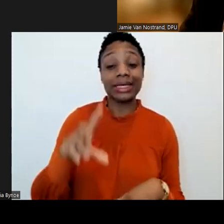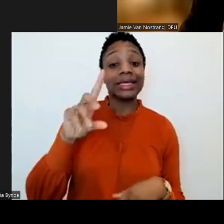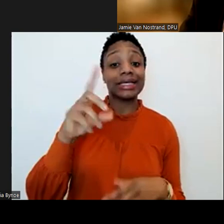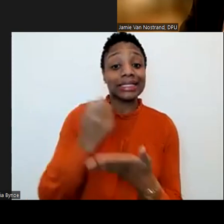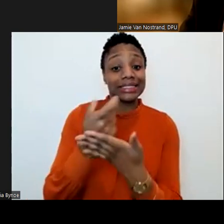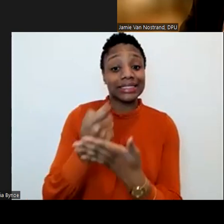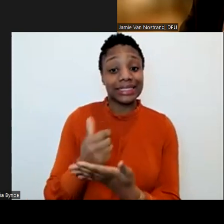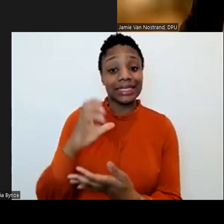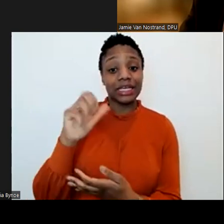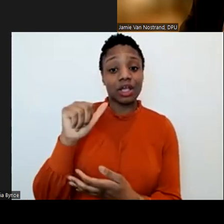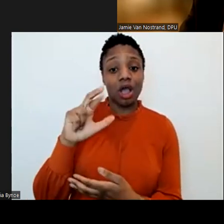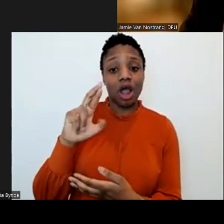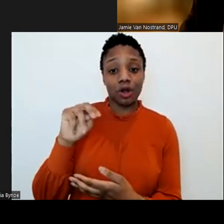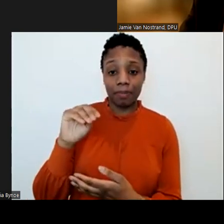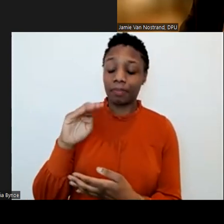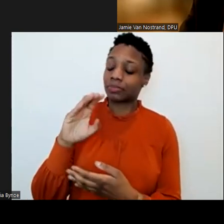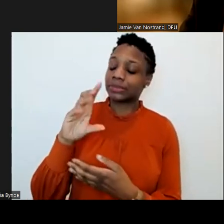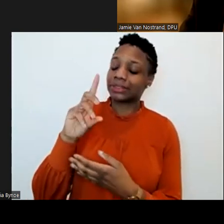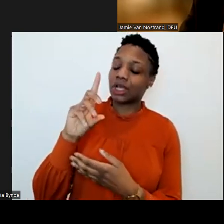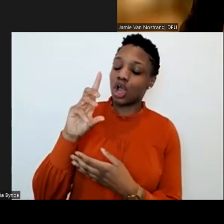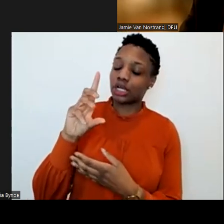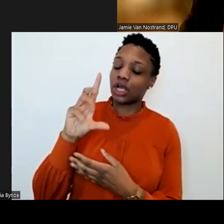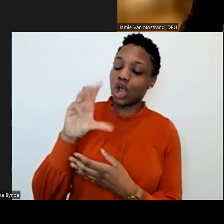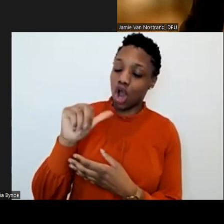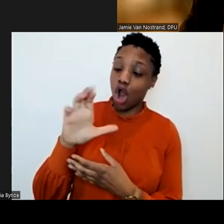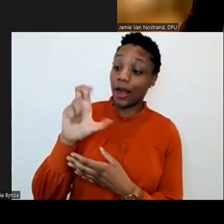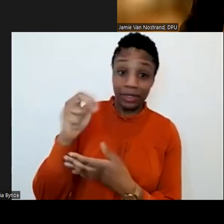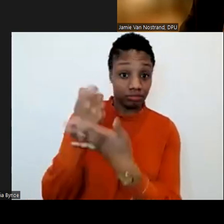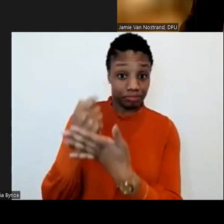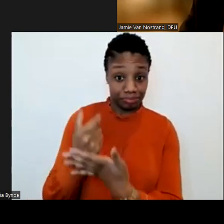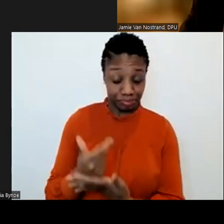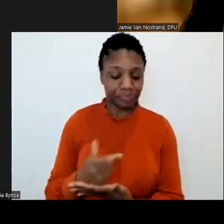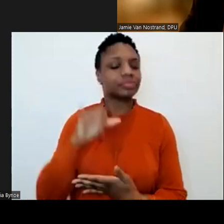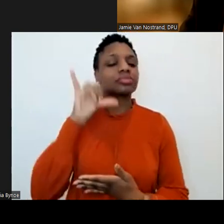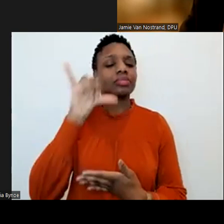una muy buena pregunta hay unos planes de de